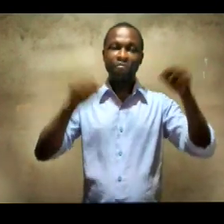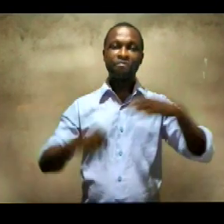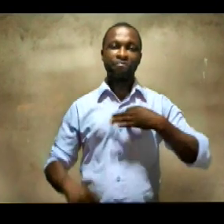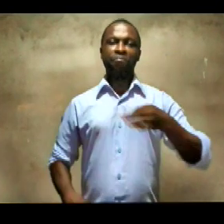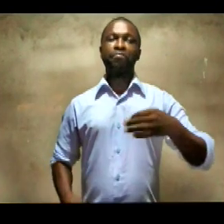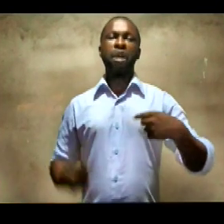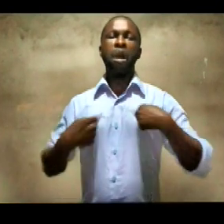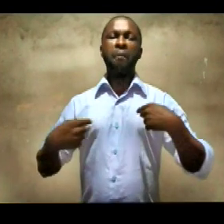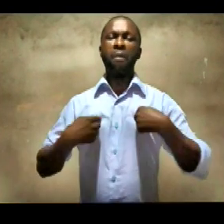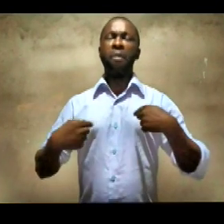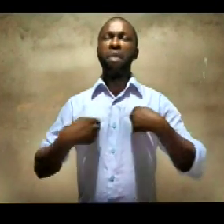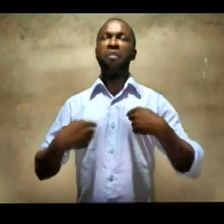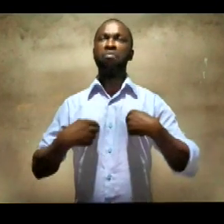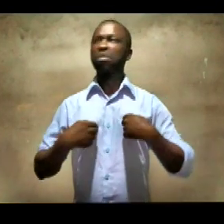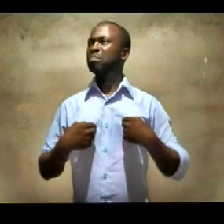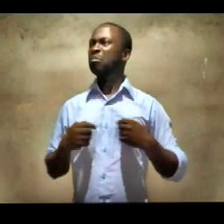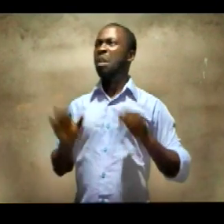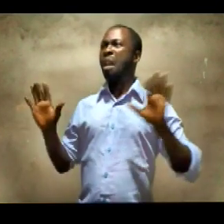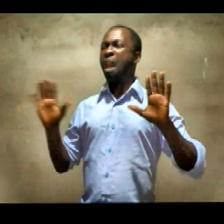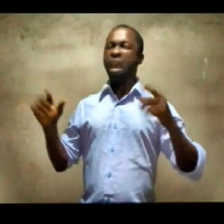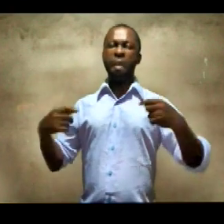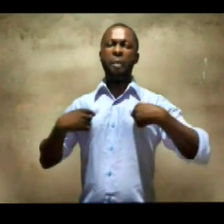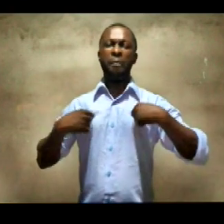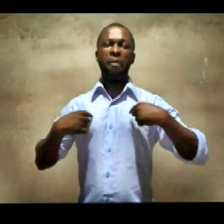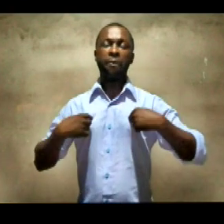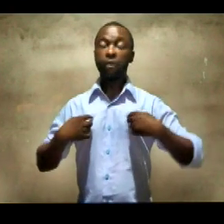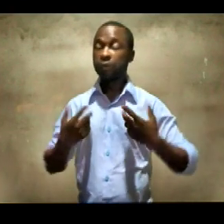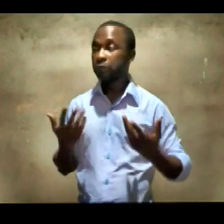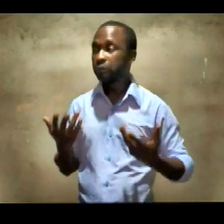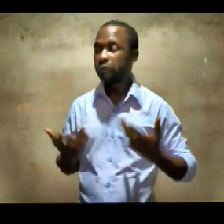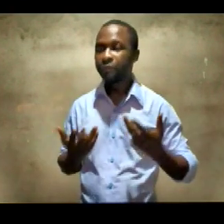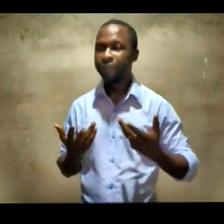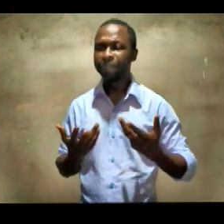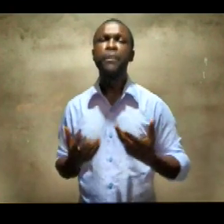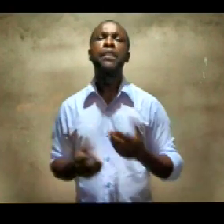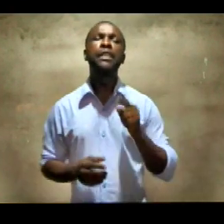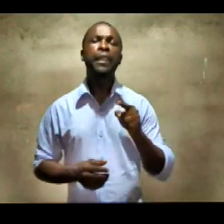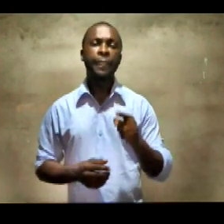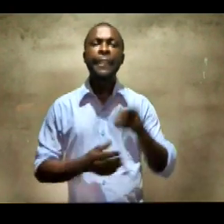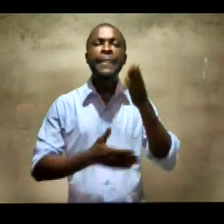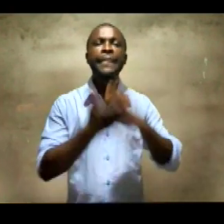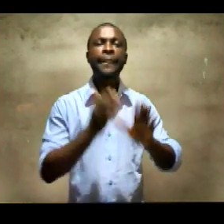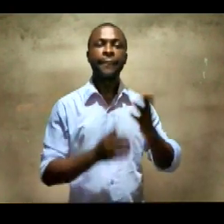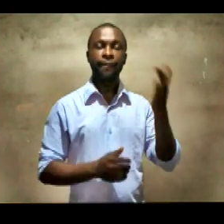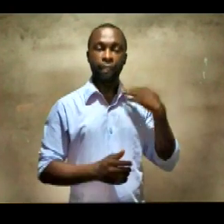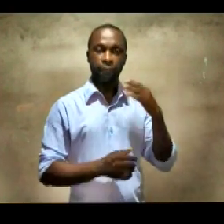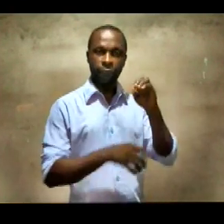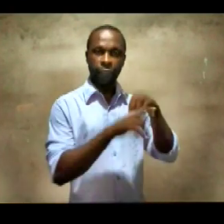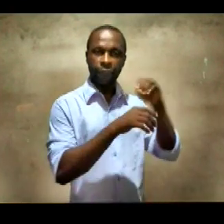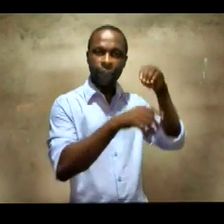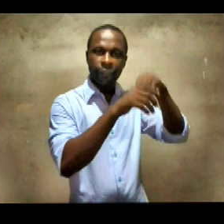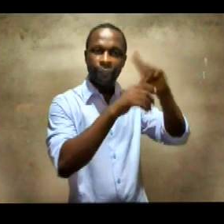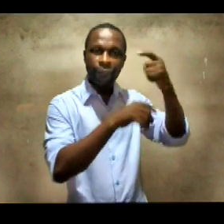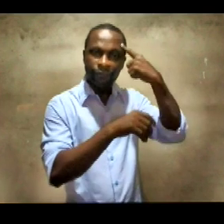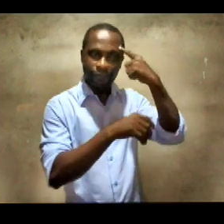Le premier procès pour corruption d'anciens hauts responsables algériens. Le procès pour corruption d'ex-dirigeants, notamment de 2 anciens premiers